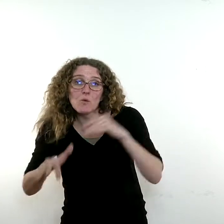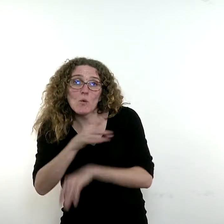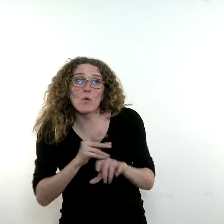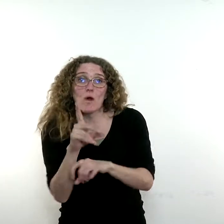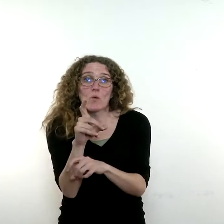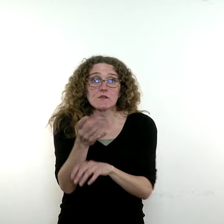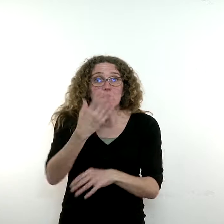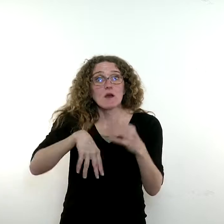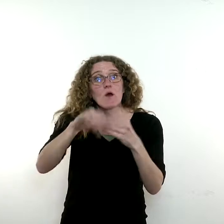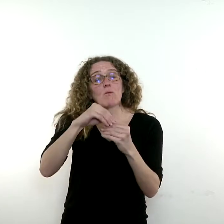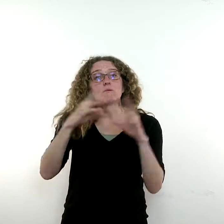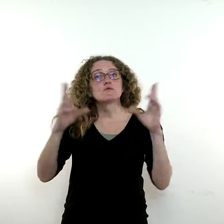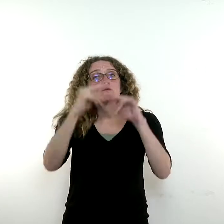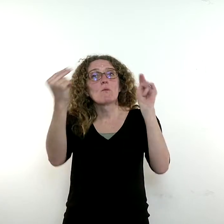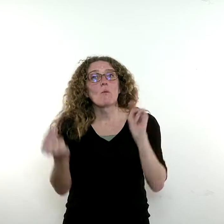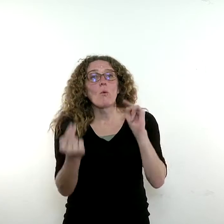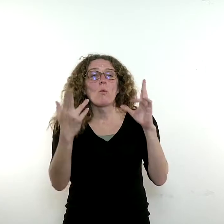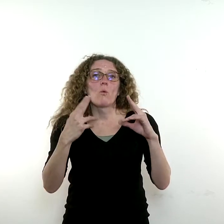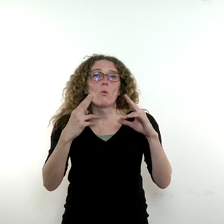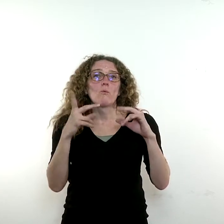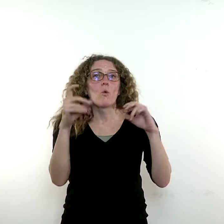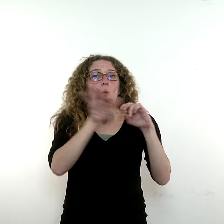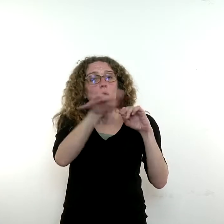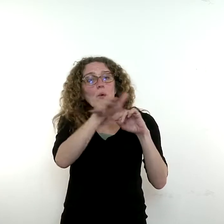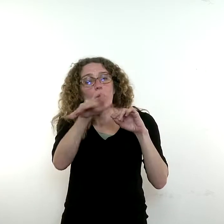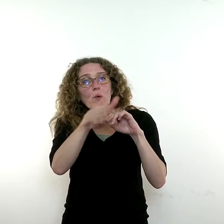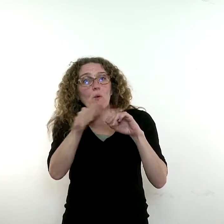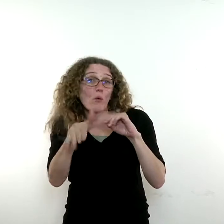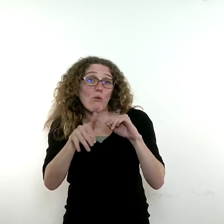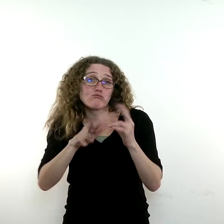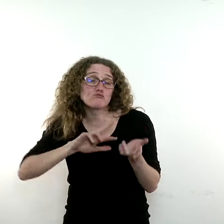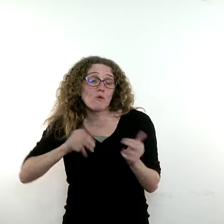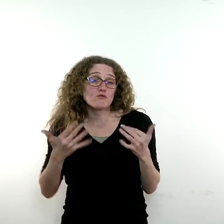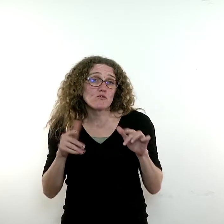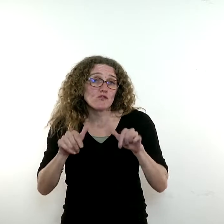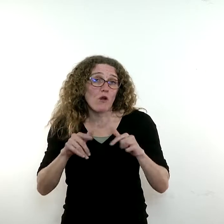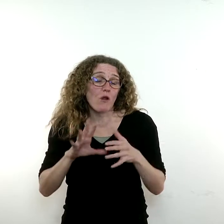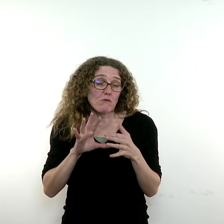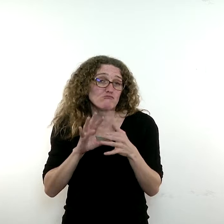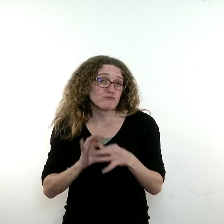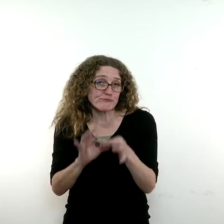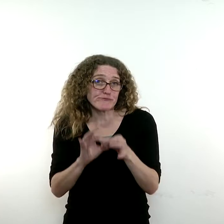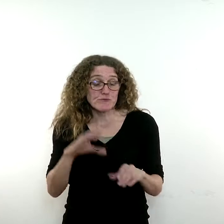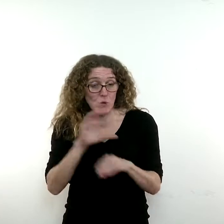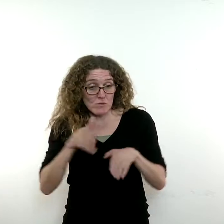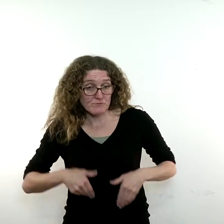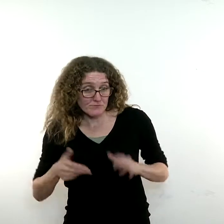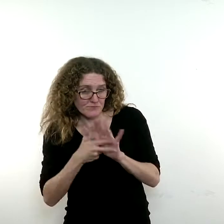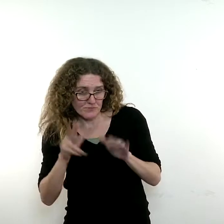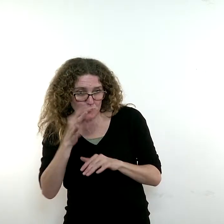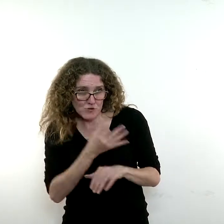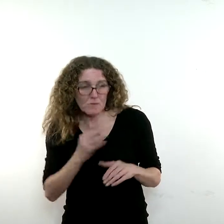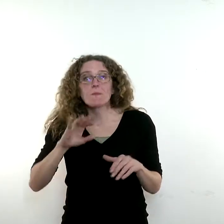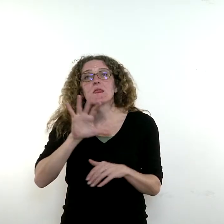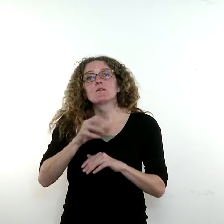hydrauliques. C'est la reconduction. Contre? Abstention. Adopté à l'unanimité. 51.